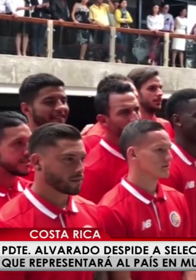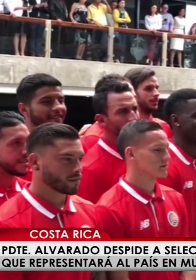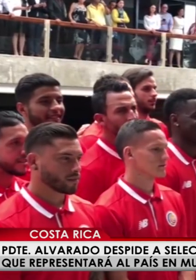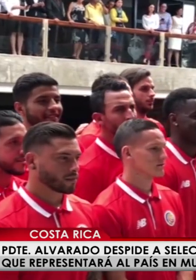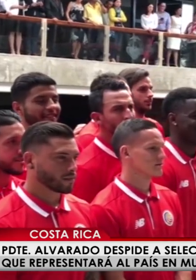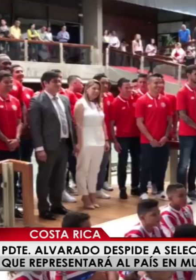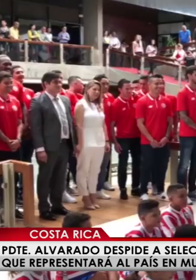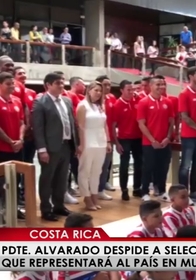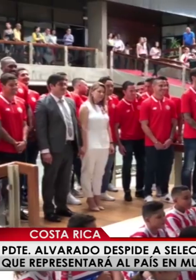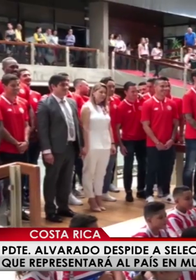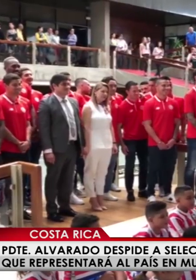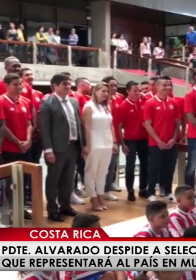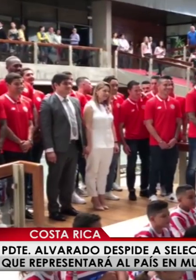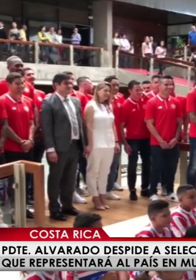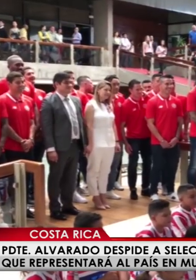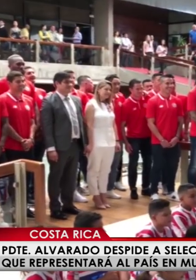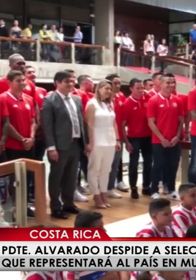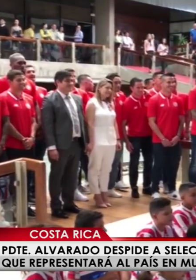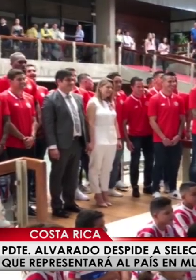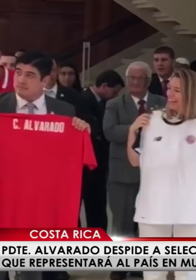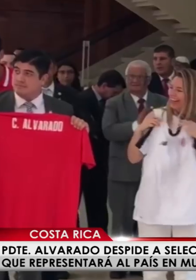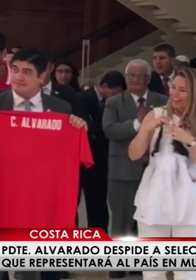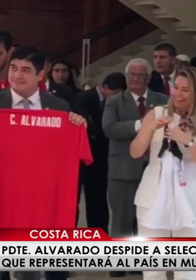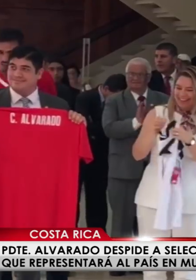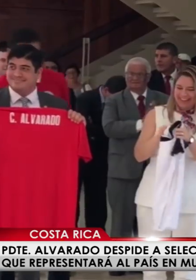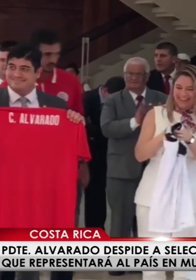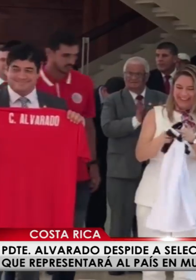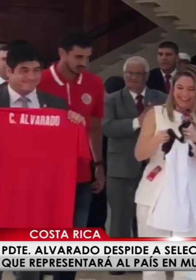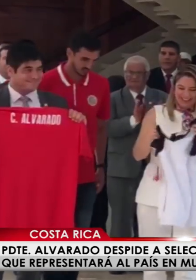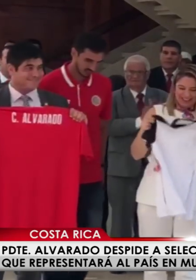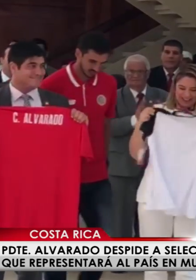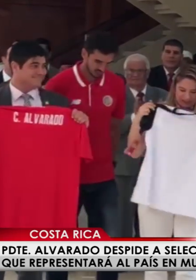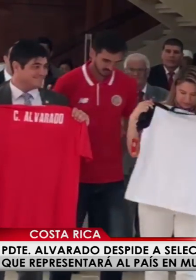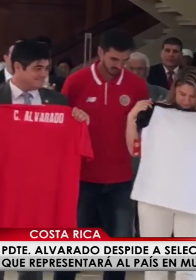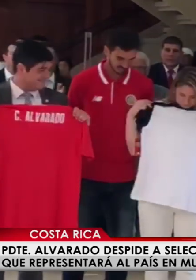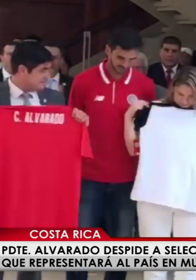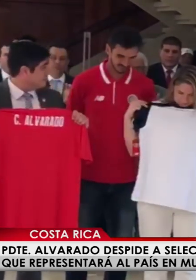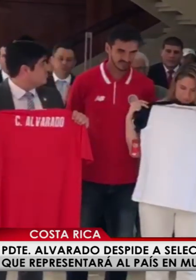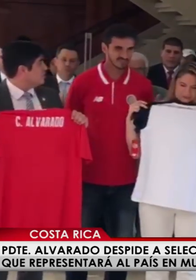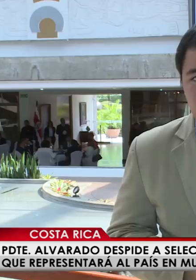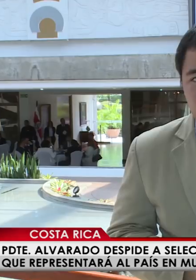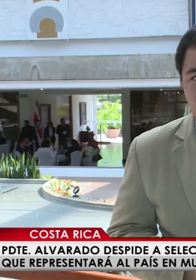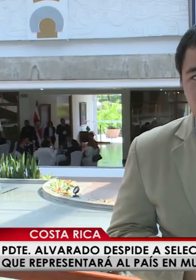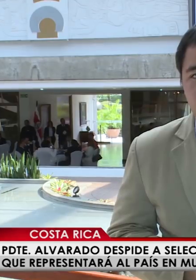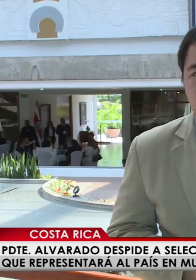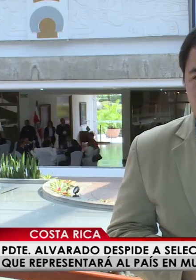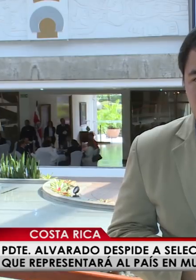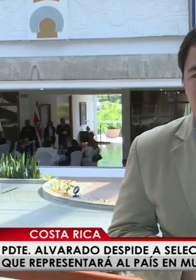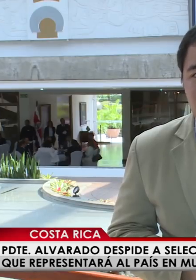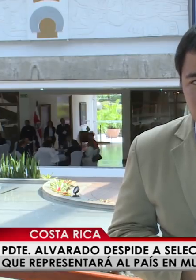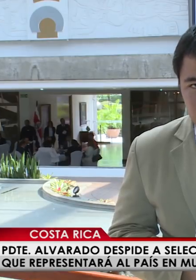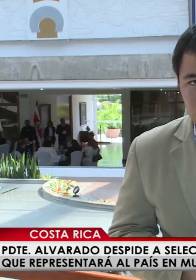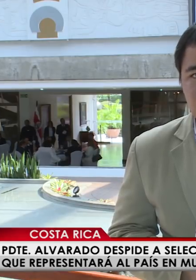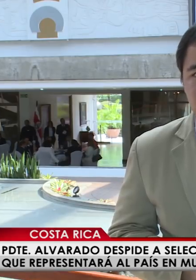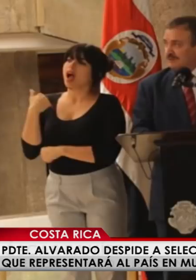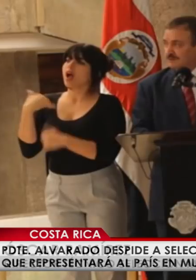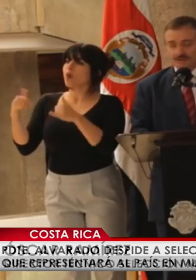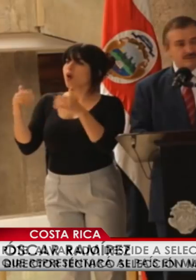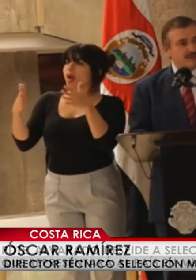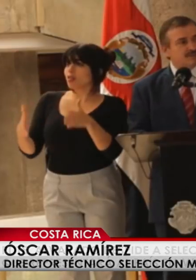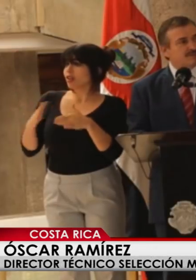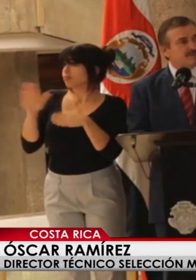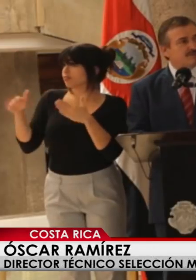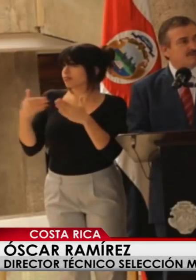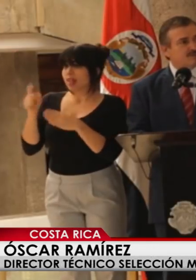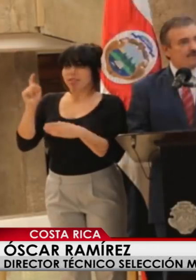del entrenador de la Selección Nacional de Costa Rica, Óscar Ramírez, que habla de la importancia del trabajo en equipo. Veamos qué fue lo que dijo Óscar Ramírez. Todos